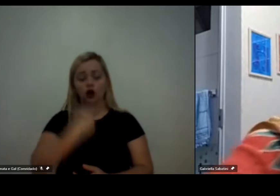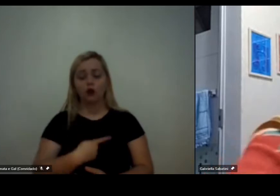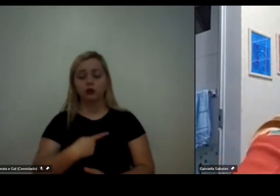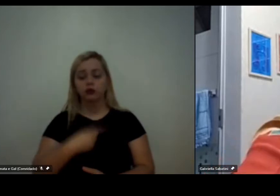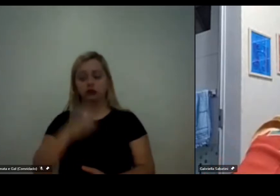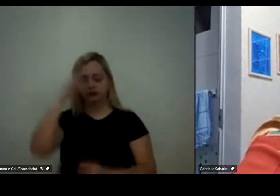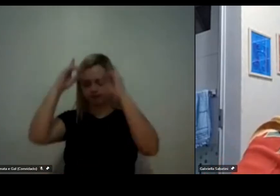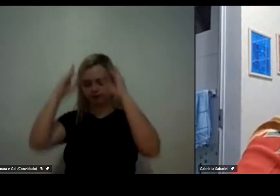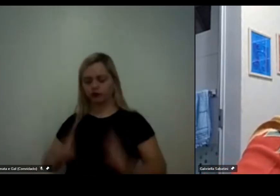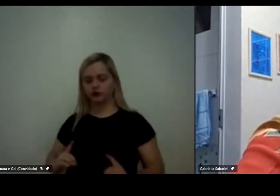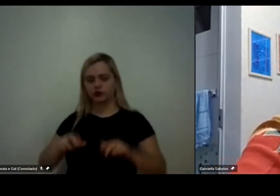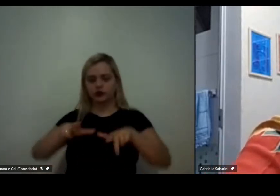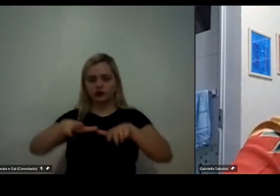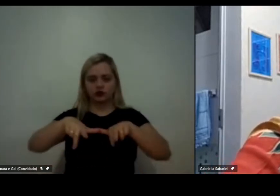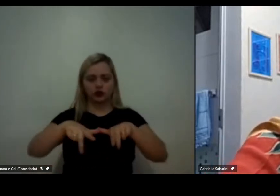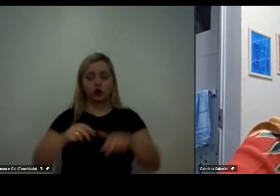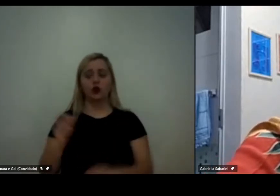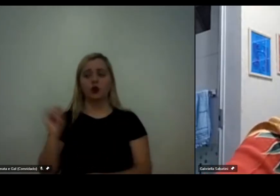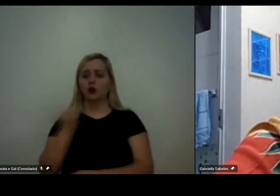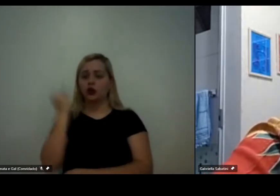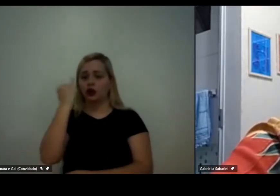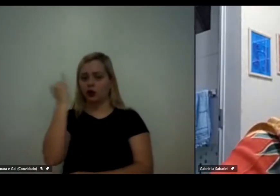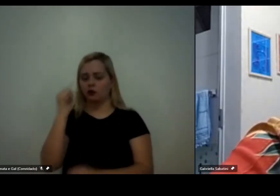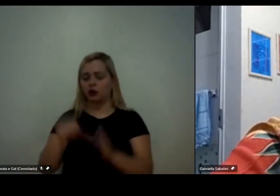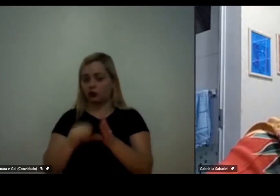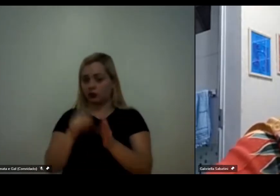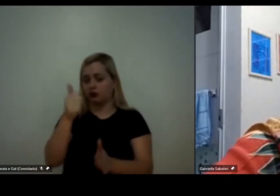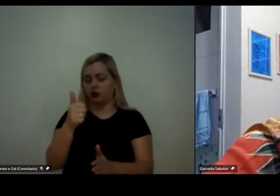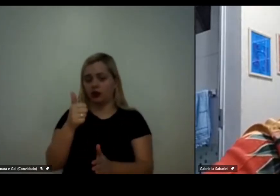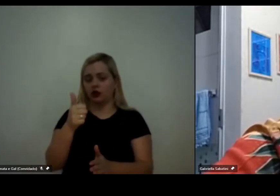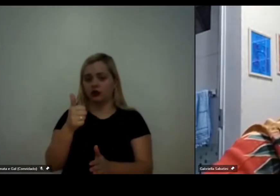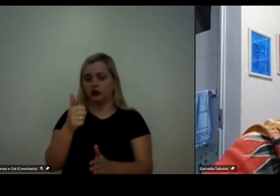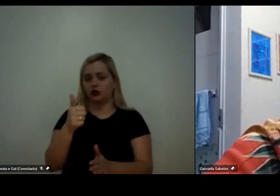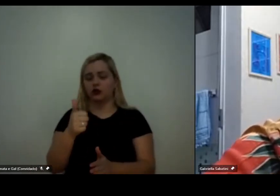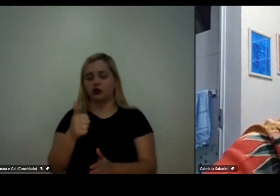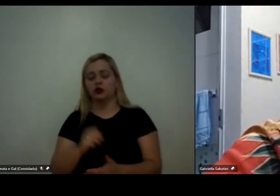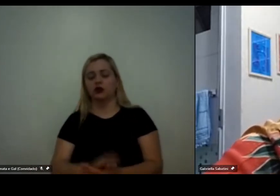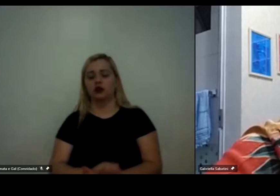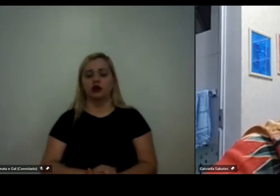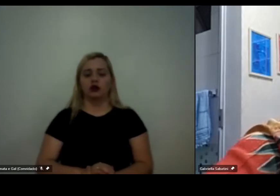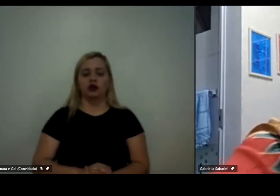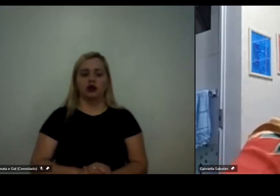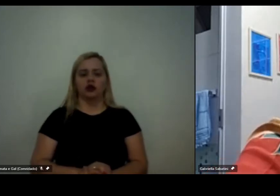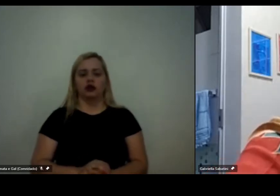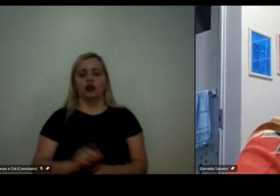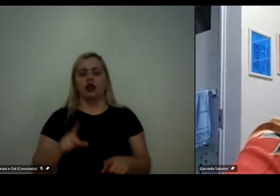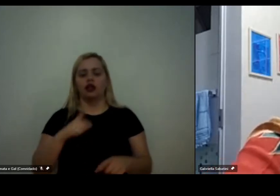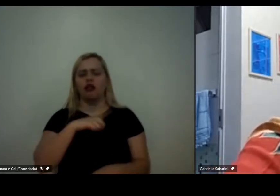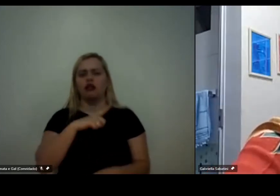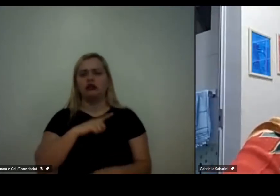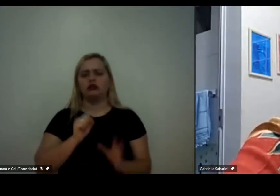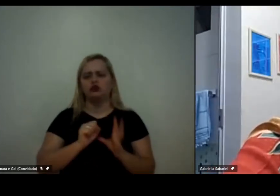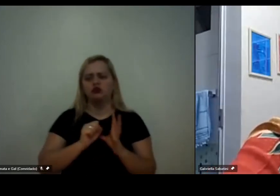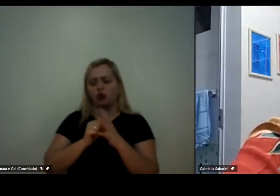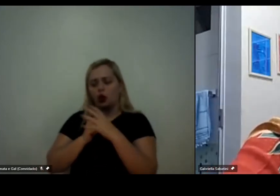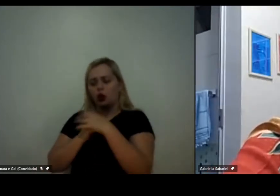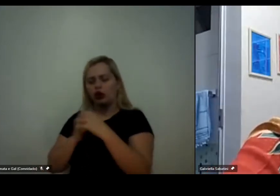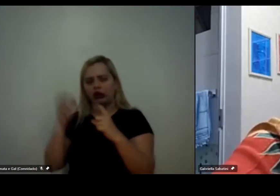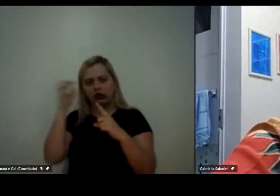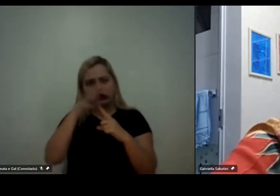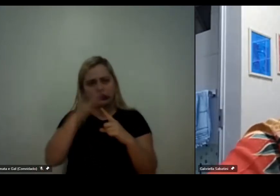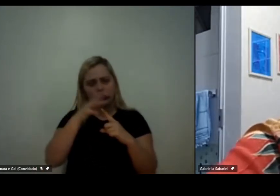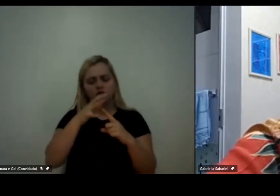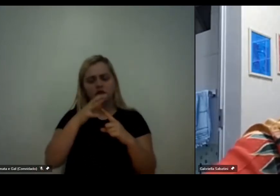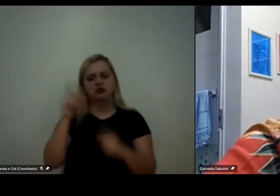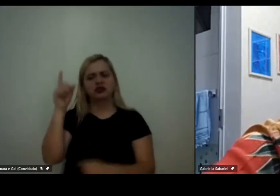deficiência, que aqui nos importa, primeiramente, evidencia a multiplicidade de opressão. Segundo Dias,